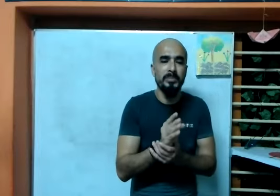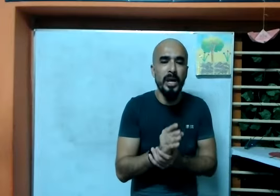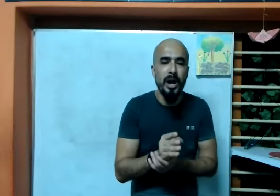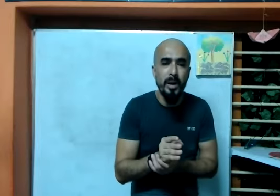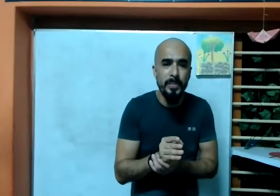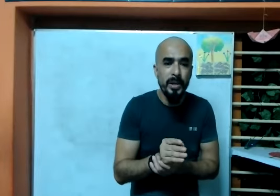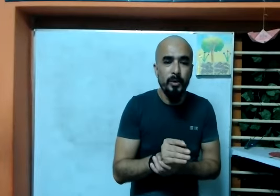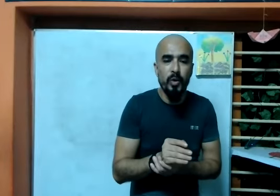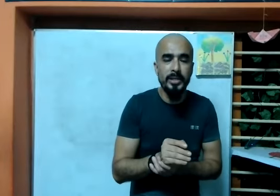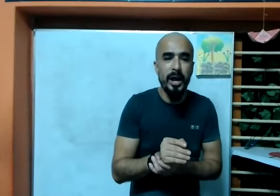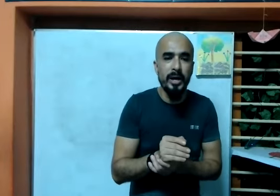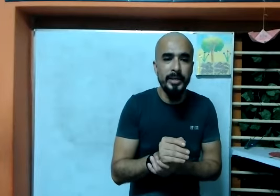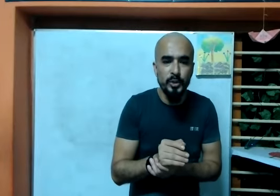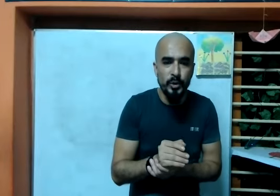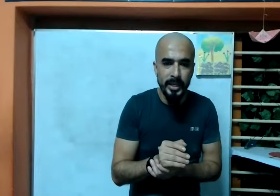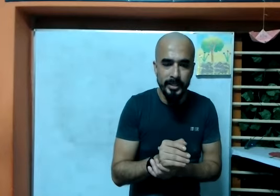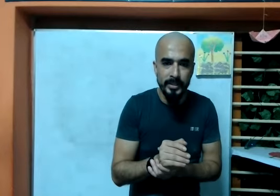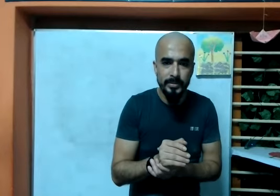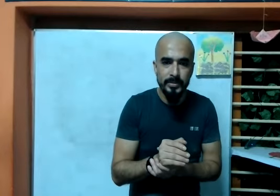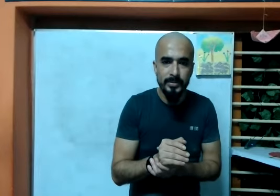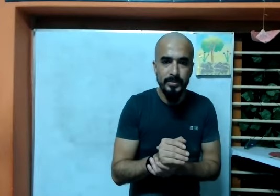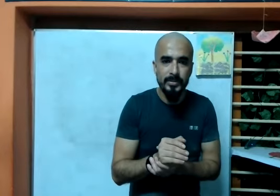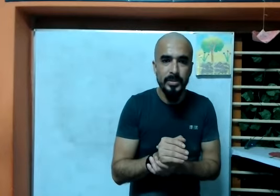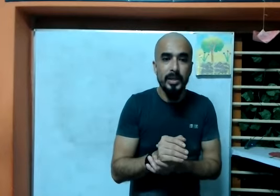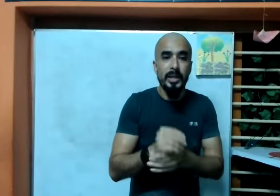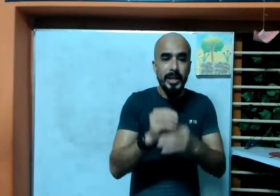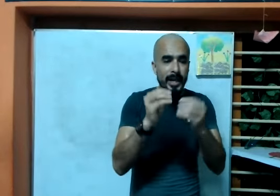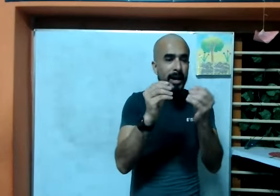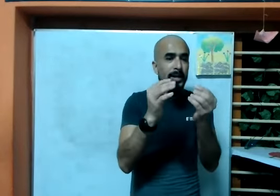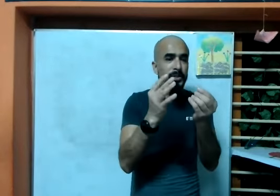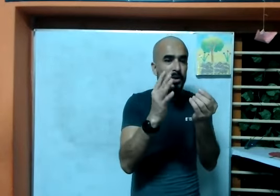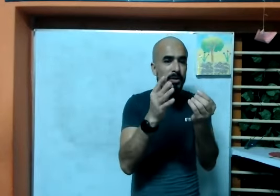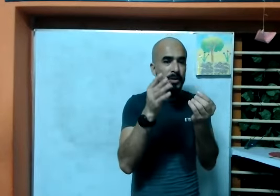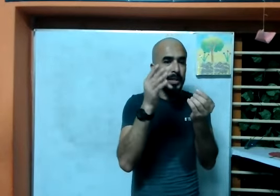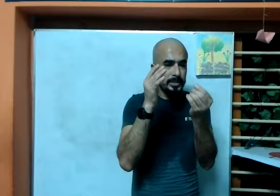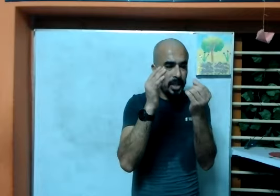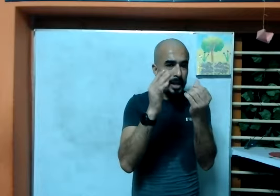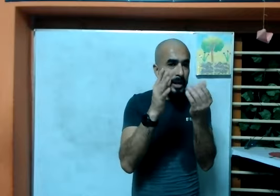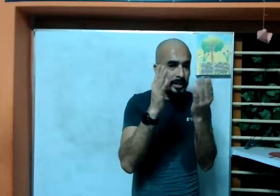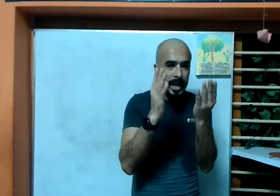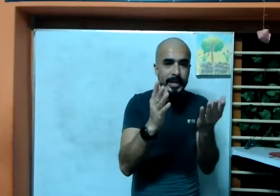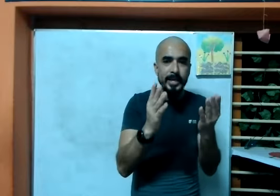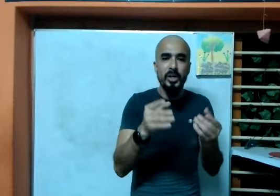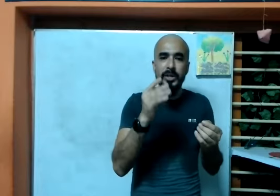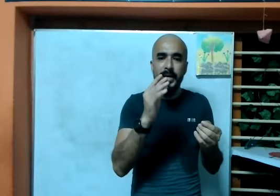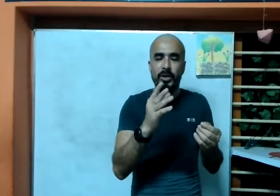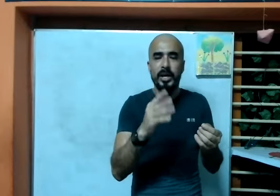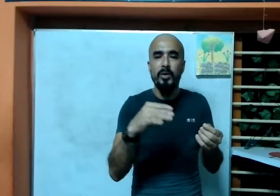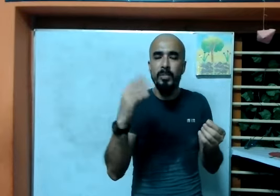যারা হোয়াট আর ইউ ডুইং, এটা যখন নাহিয়ান যখন এই কথা ওর